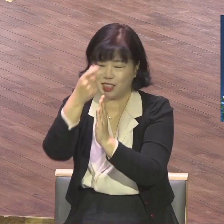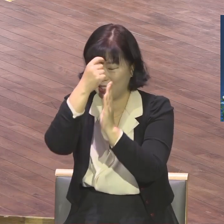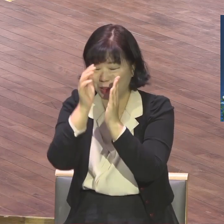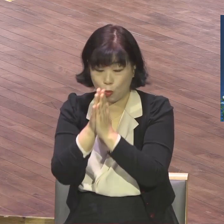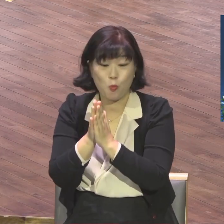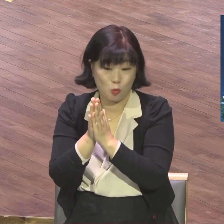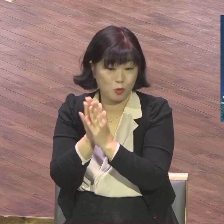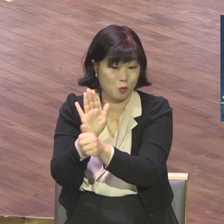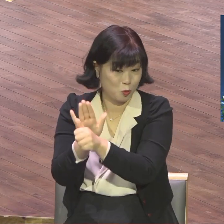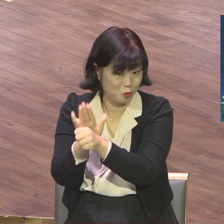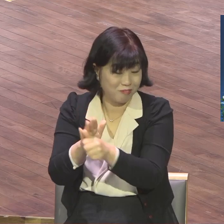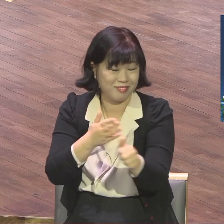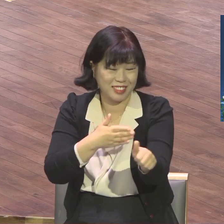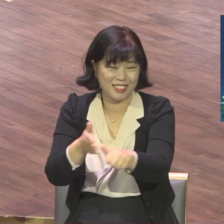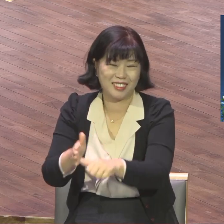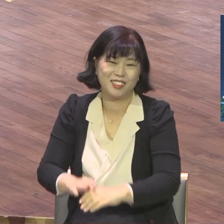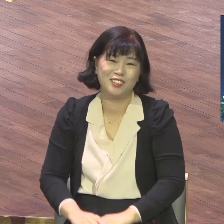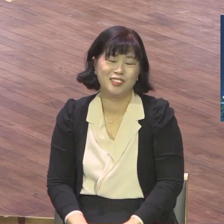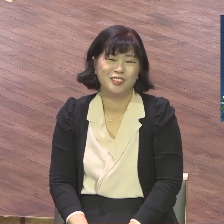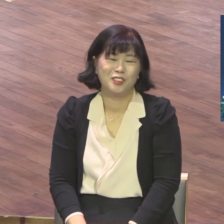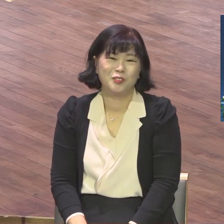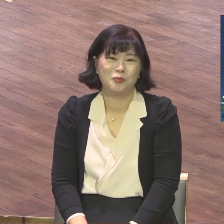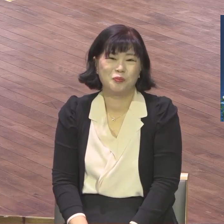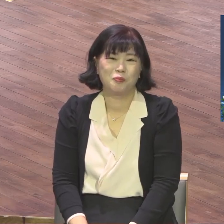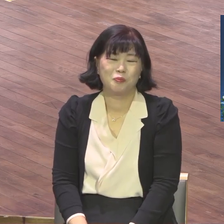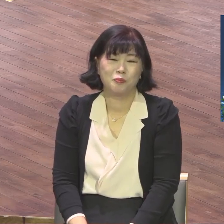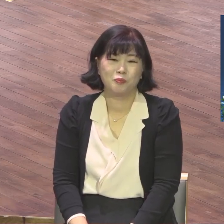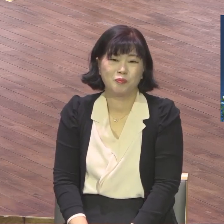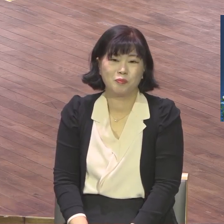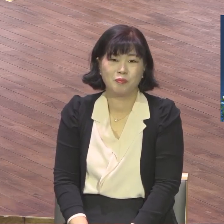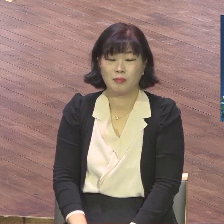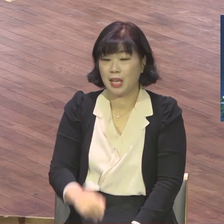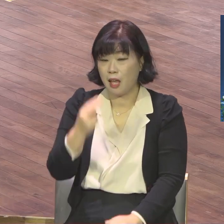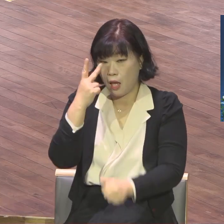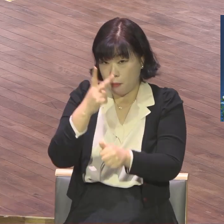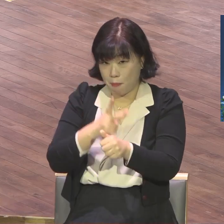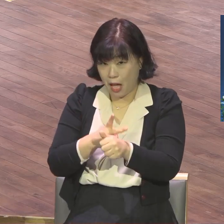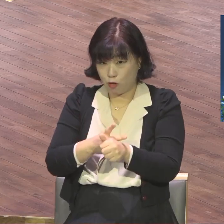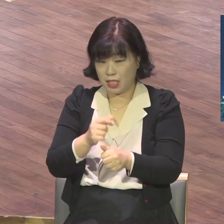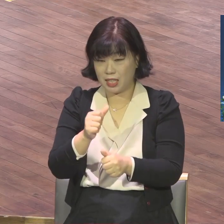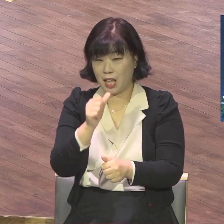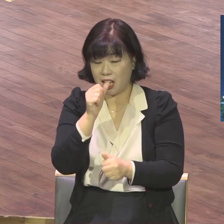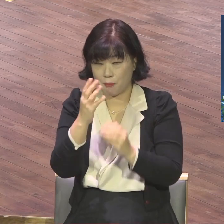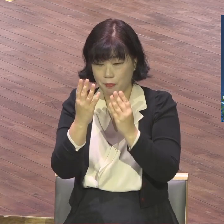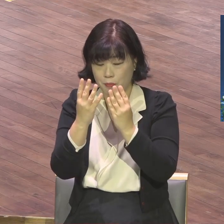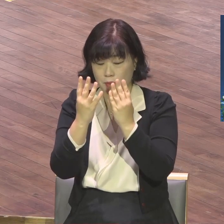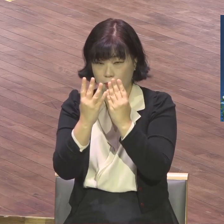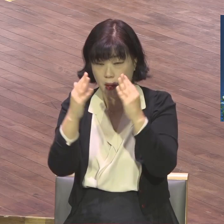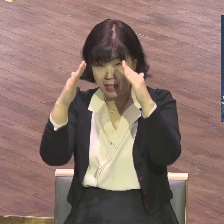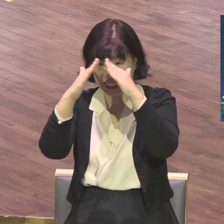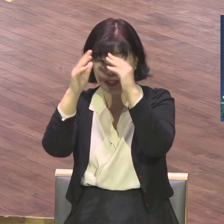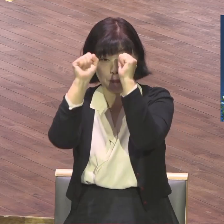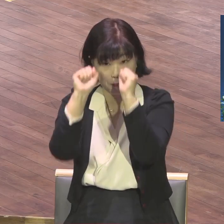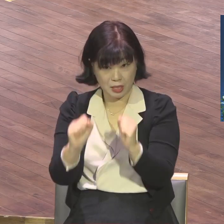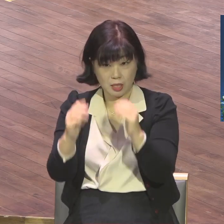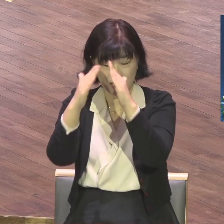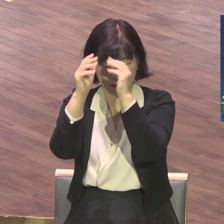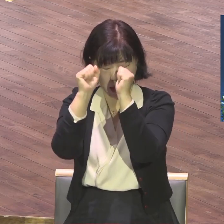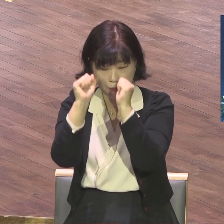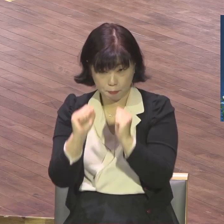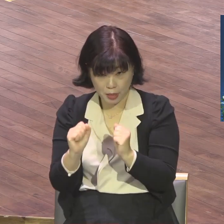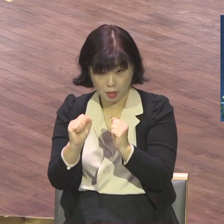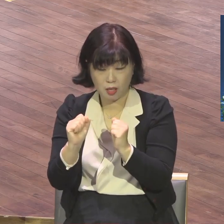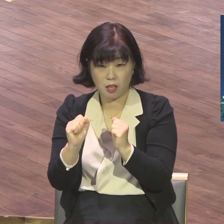사도 바울이 이렇게 가택 연금 상태로 있으면서 복음을 증거하는 상황을 알리는데 자기 셋집에 머물면서